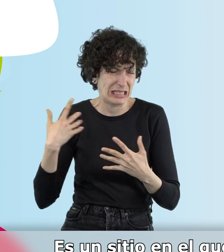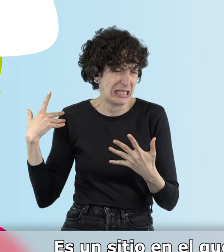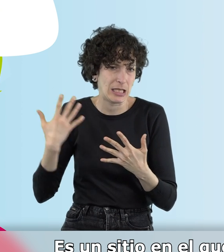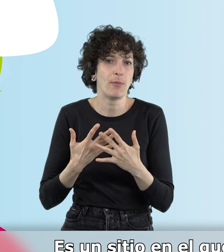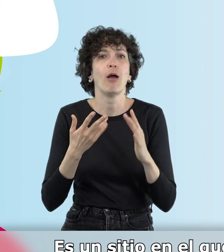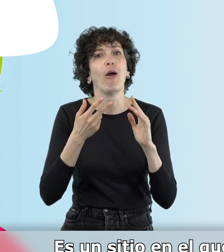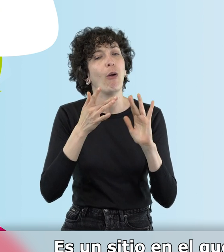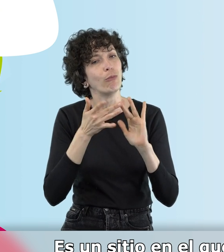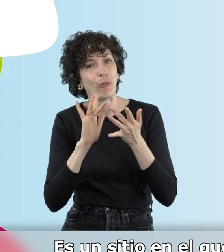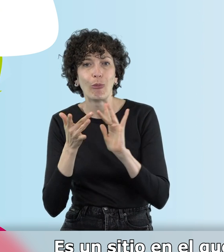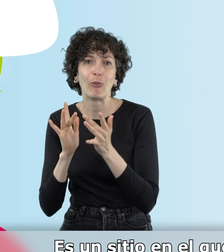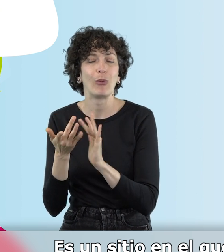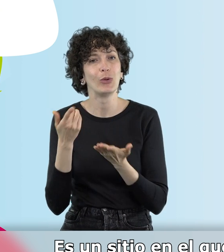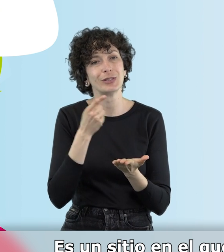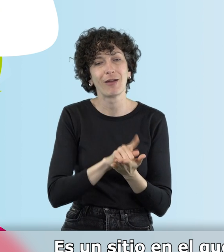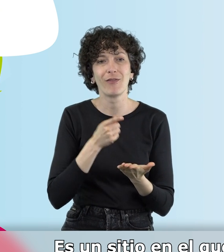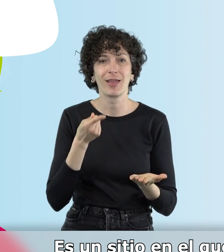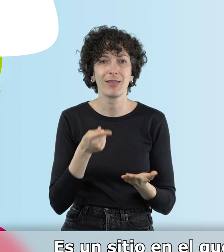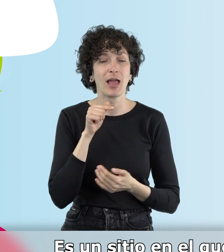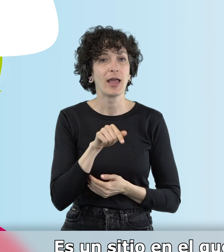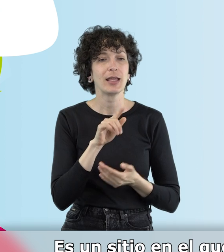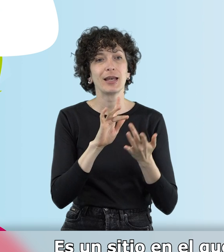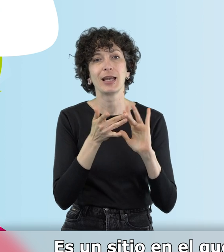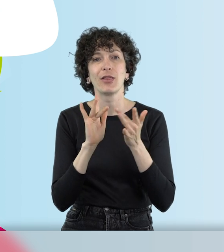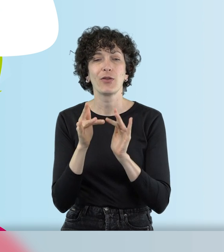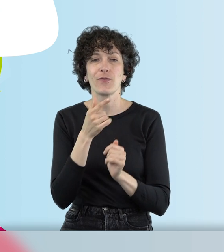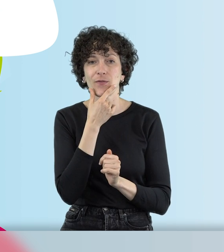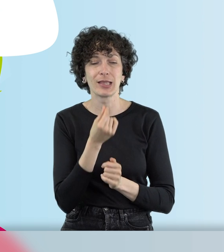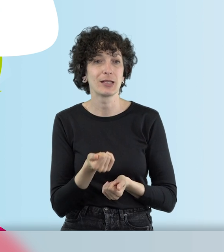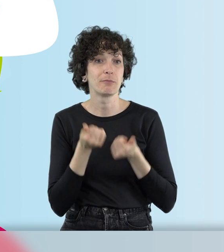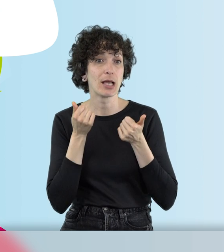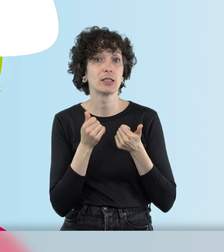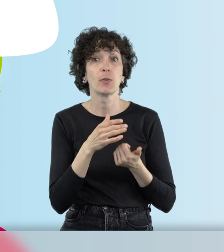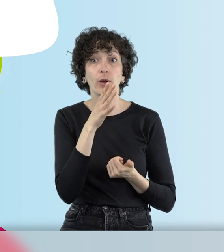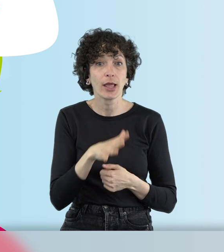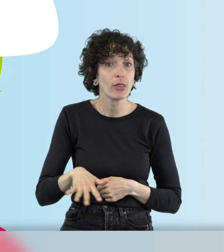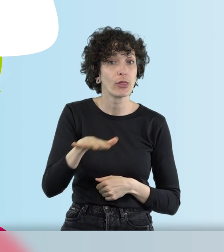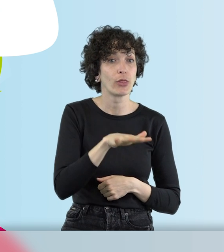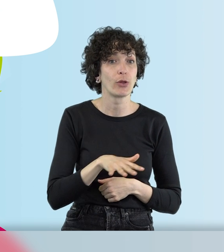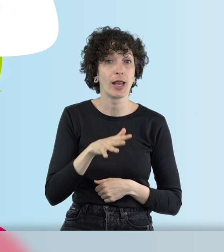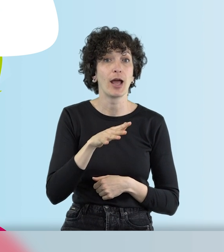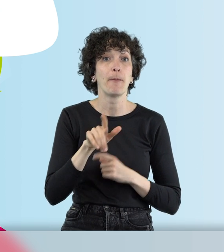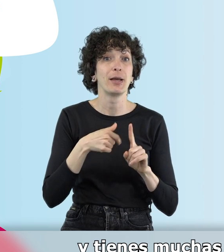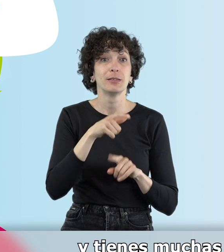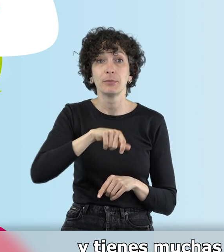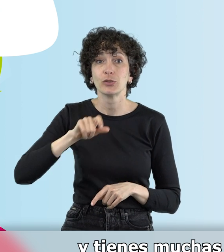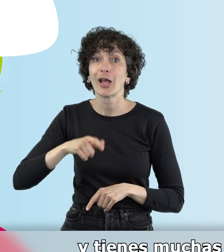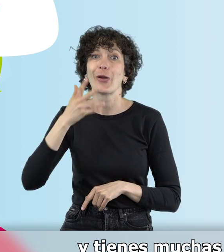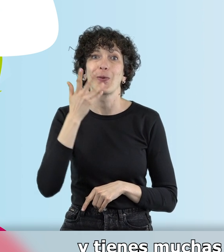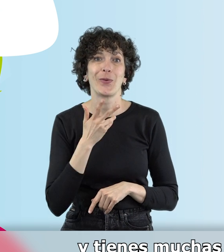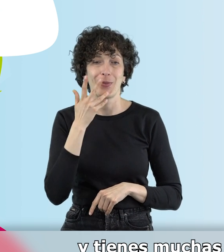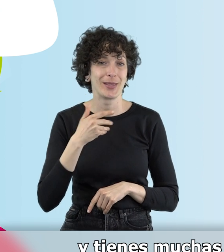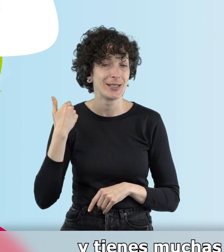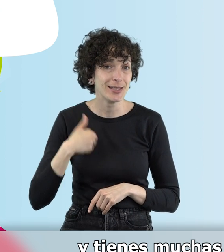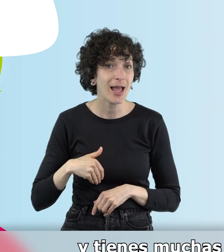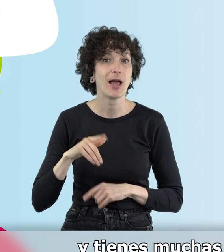un sitio en el que, bueno, pues la relación es mucho más fácil porque ya conoces la zona, conoces la gente y además